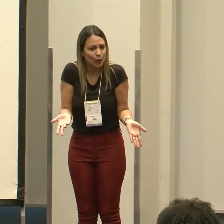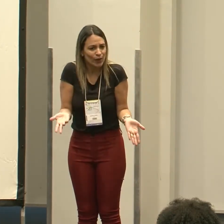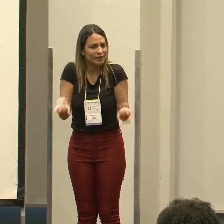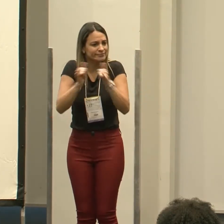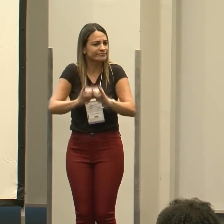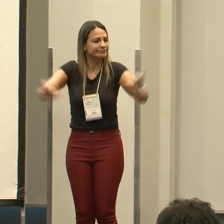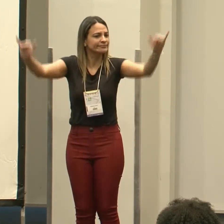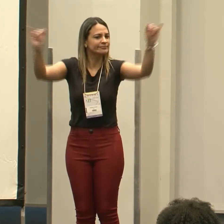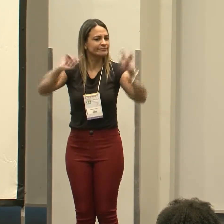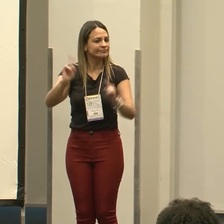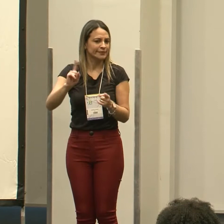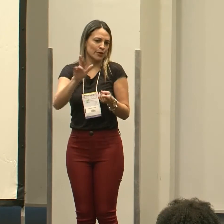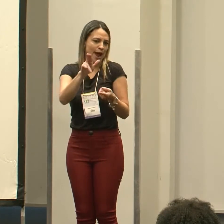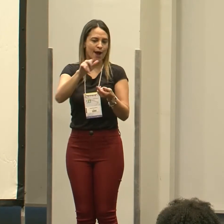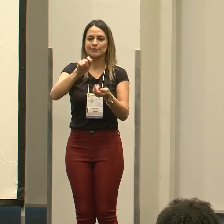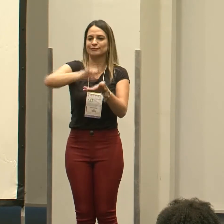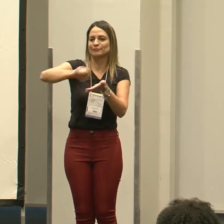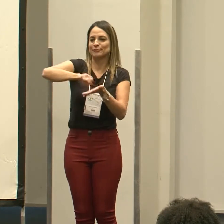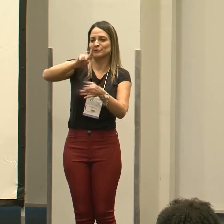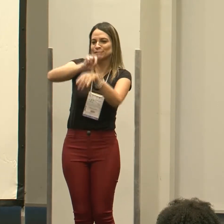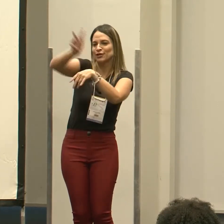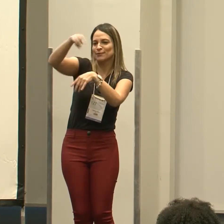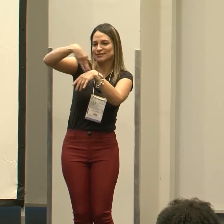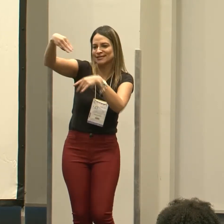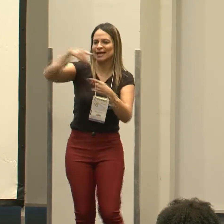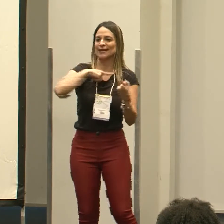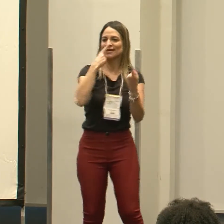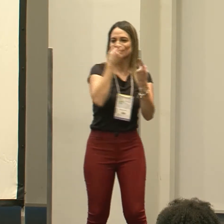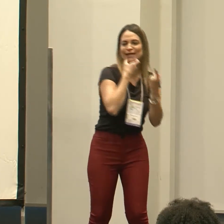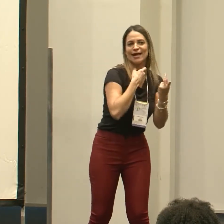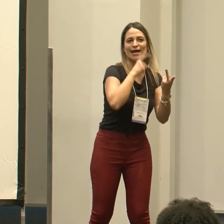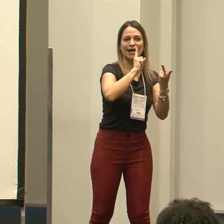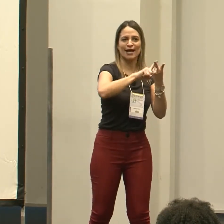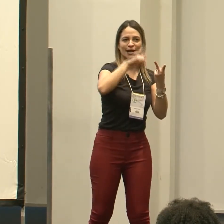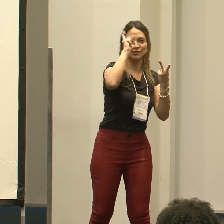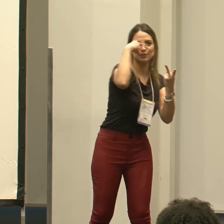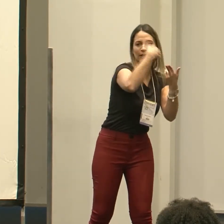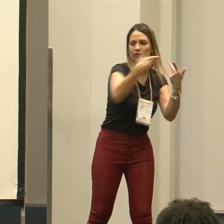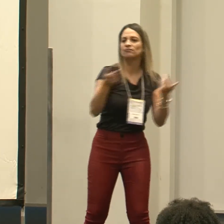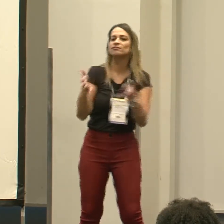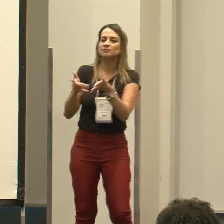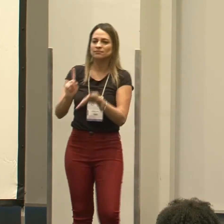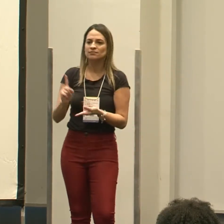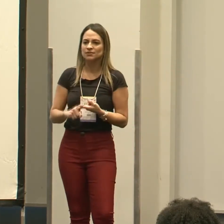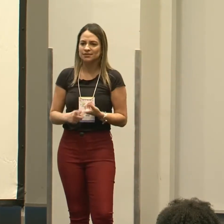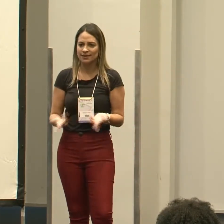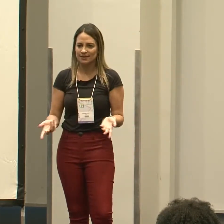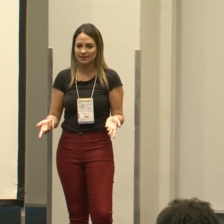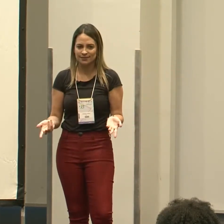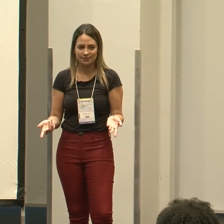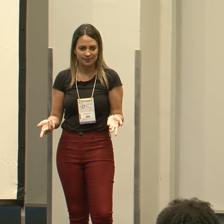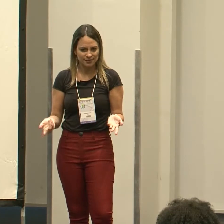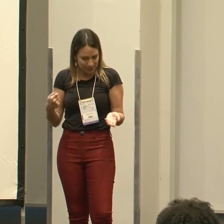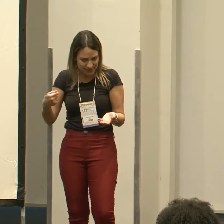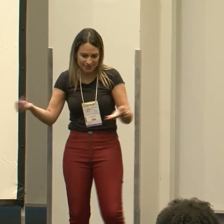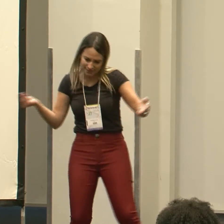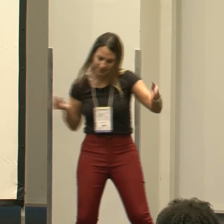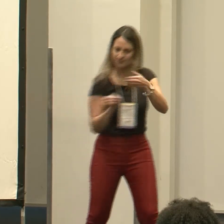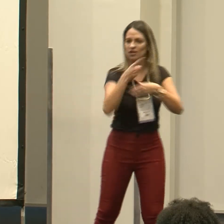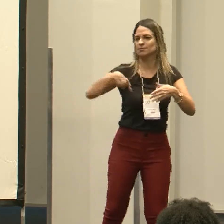Libras também é língua. E isso precisa ser divulgado. Né? Existe doutorado, mestrado em português, em espanhol, em